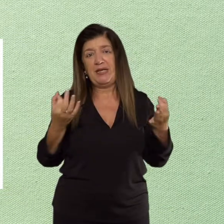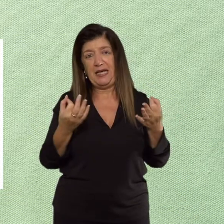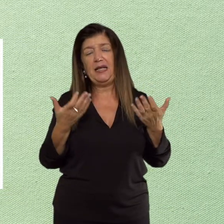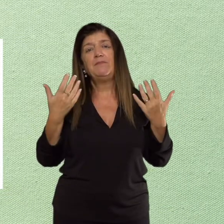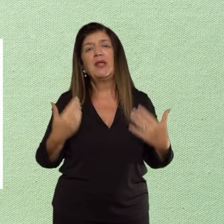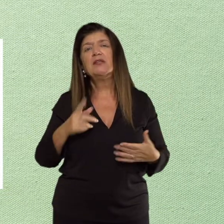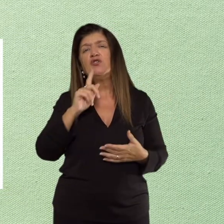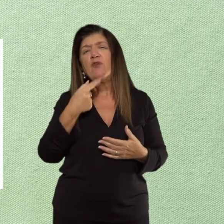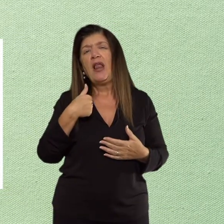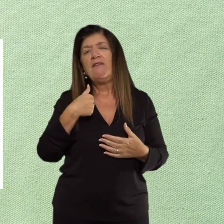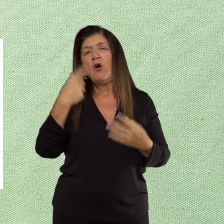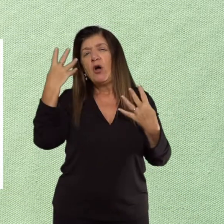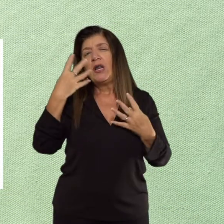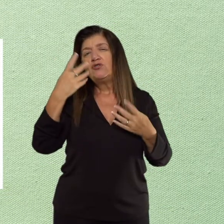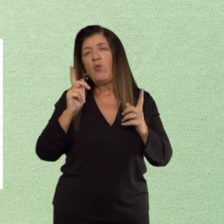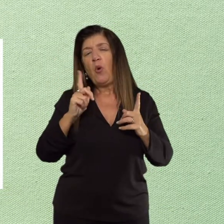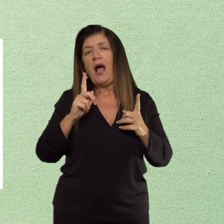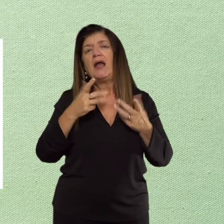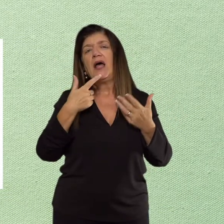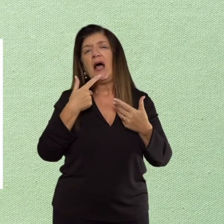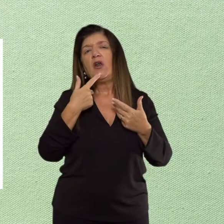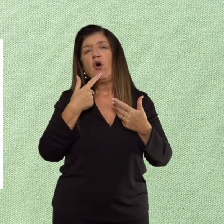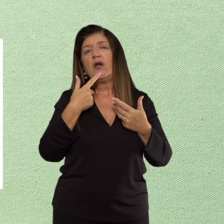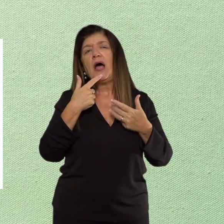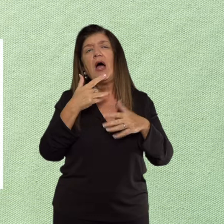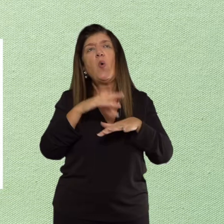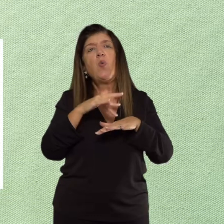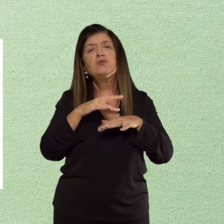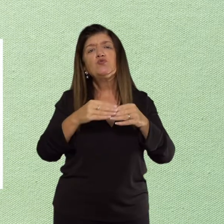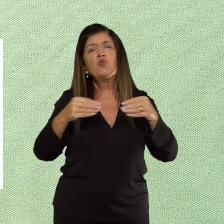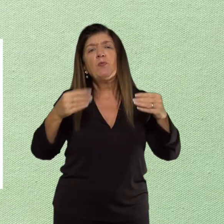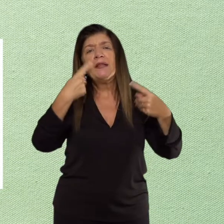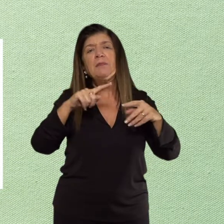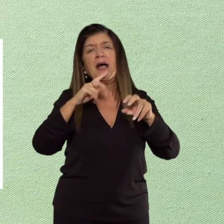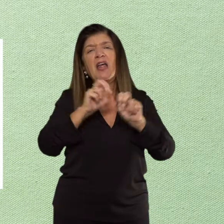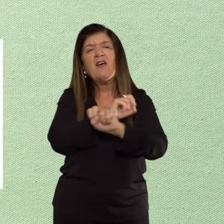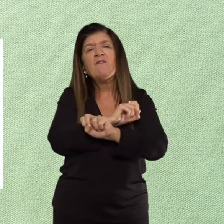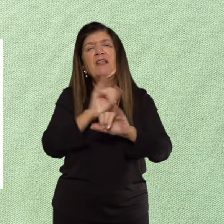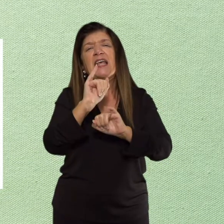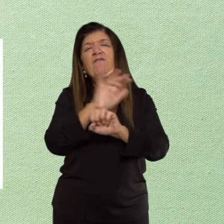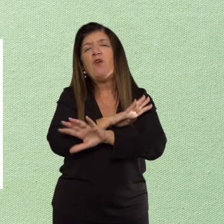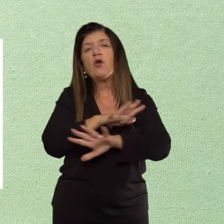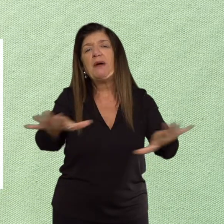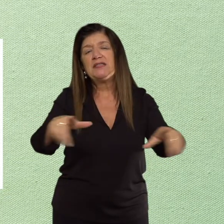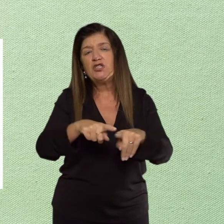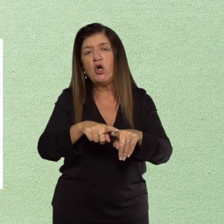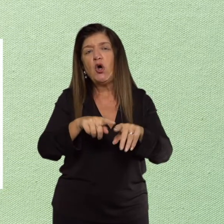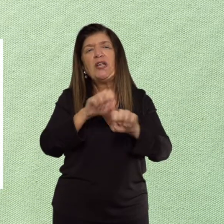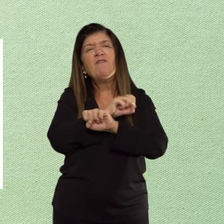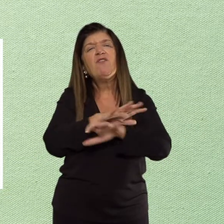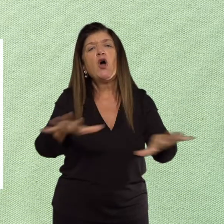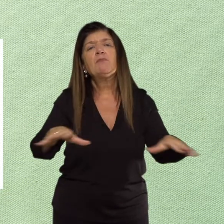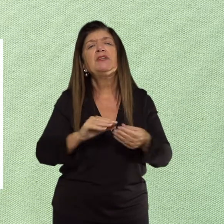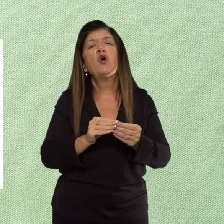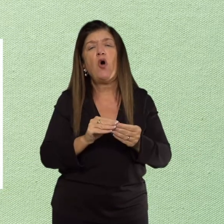canali di informazione e di approfondimento, no? Noi abbiamo il portale dell'Informa Disabile, che è un punto